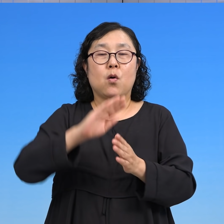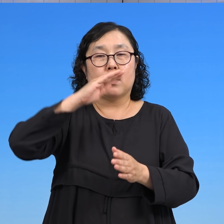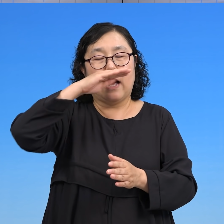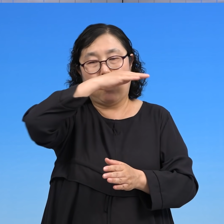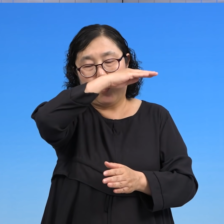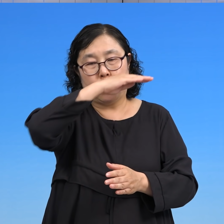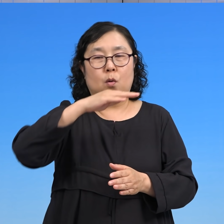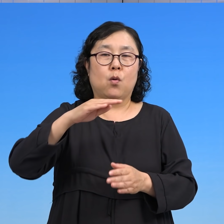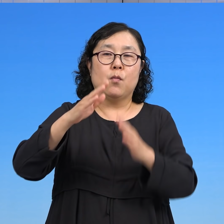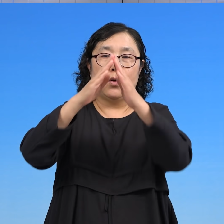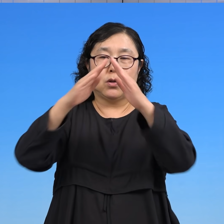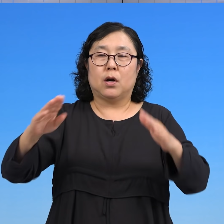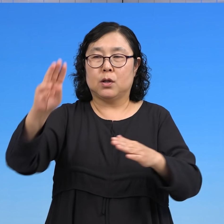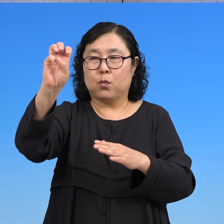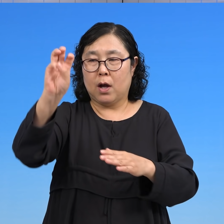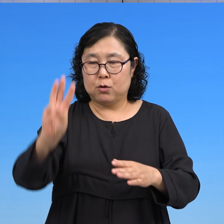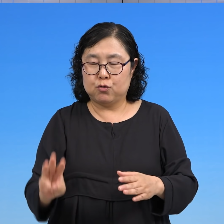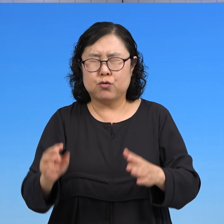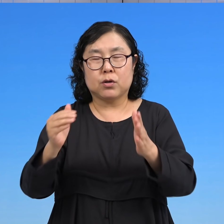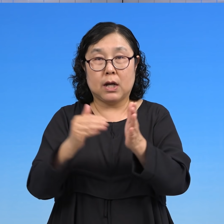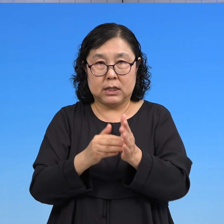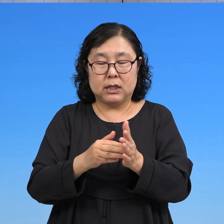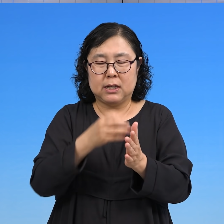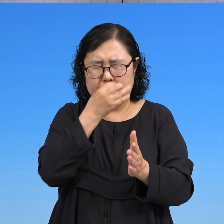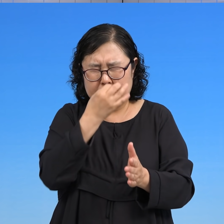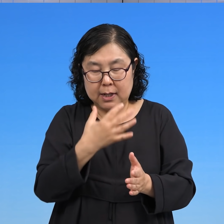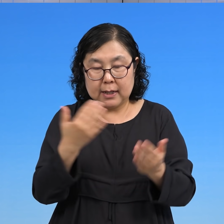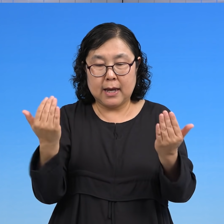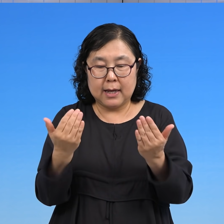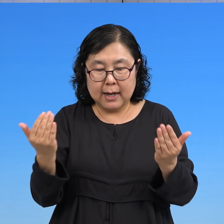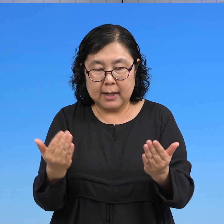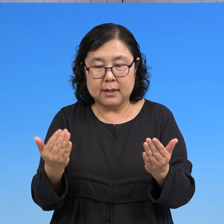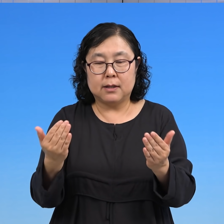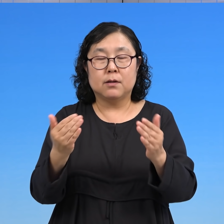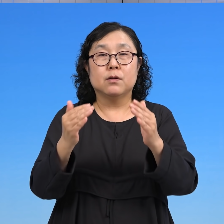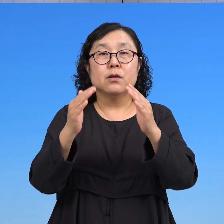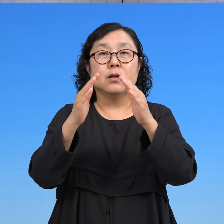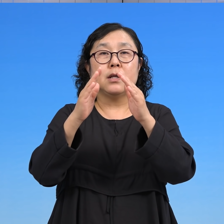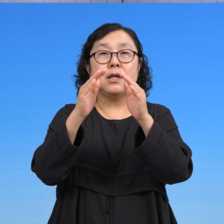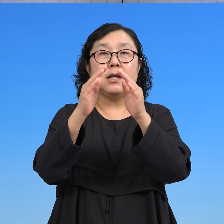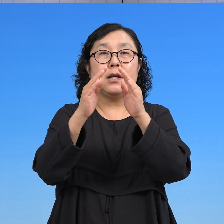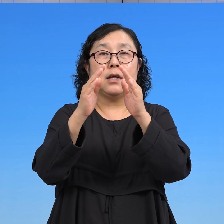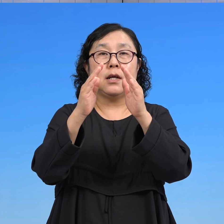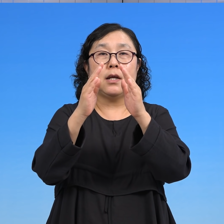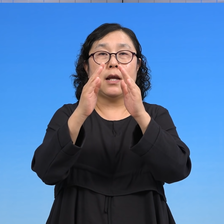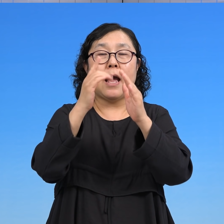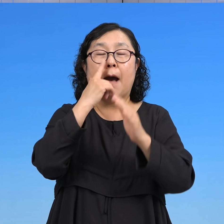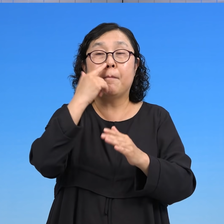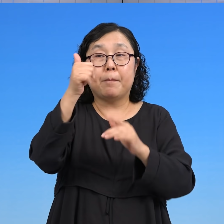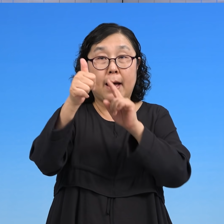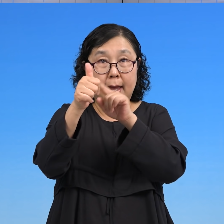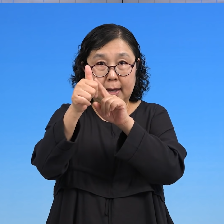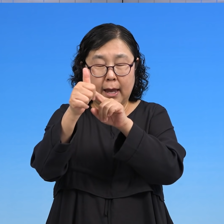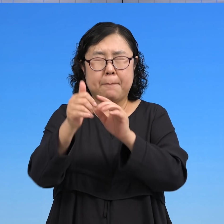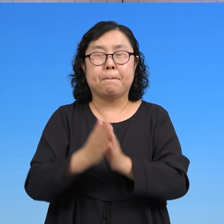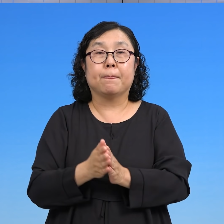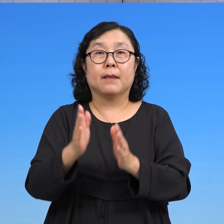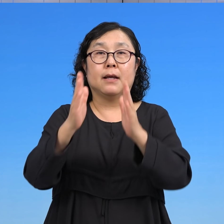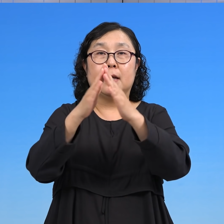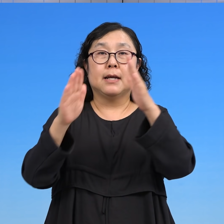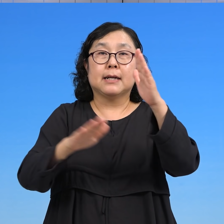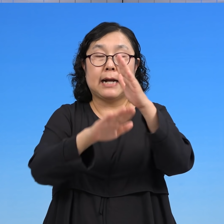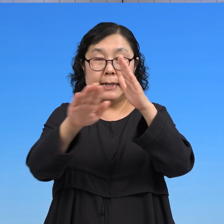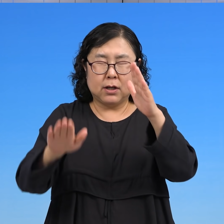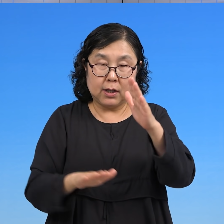때로는 전라도 광주로 힘든 대리운전하는 이분에게 그 가정 자체가, 그